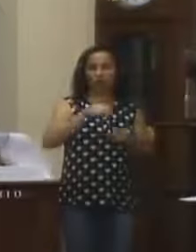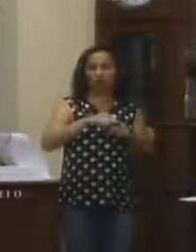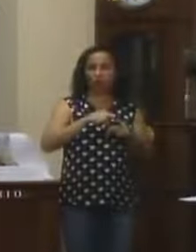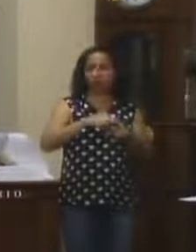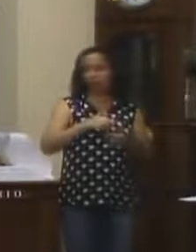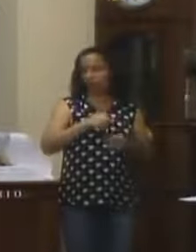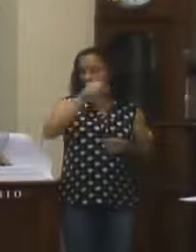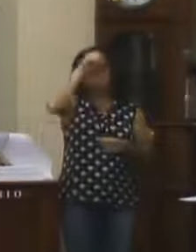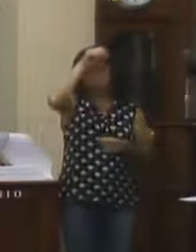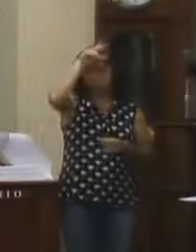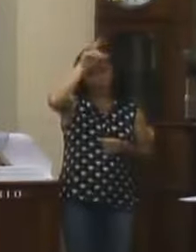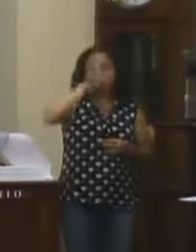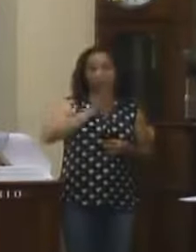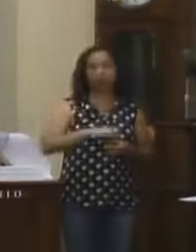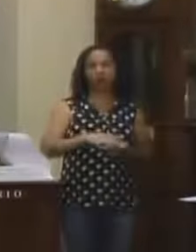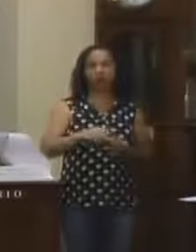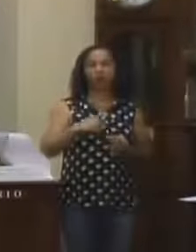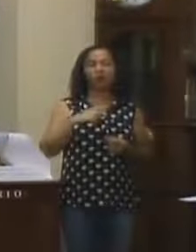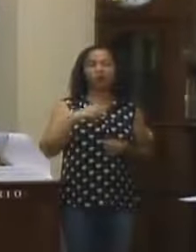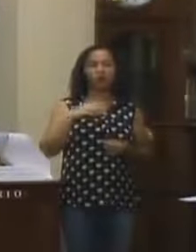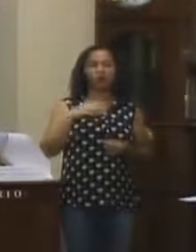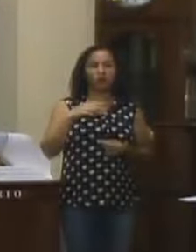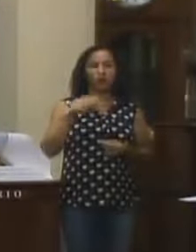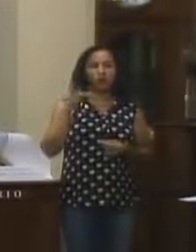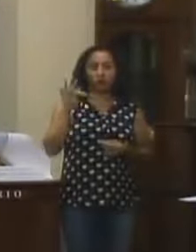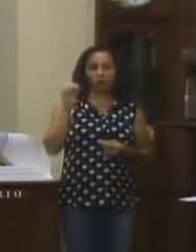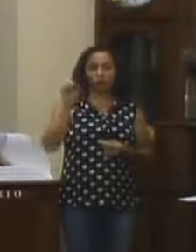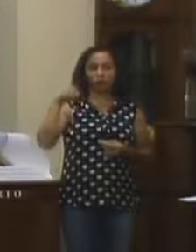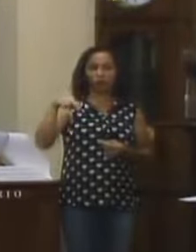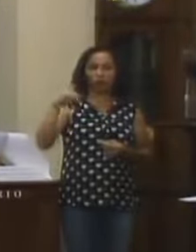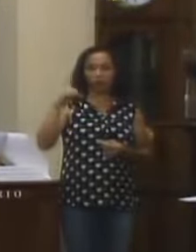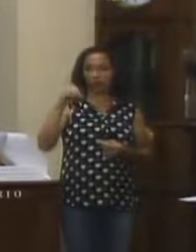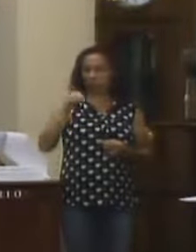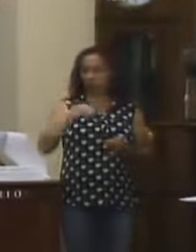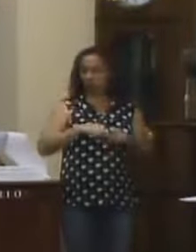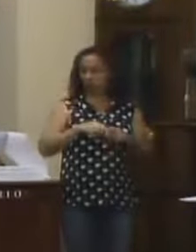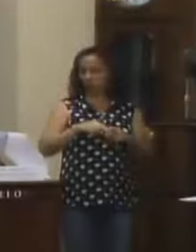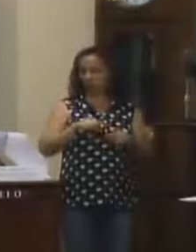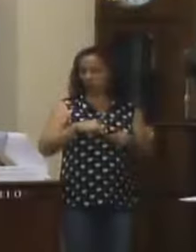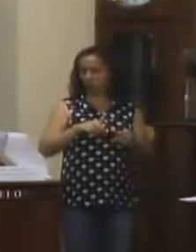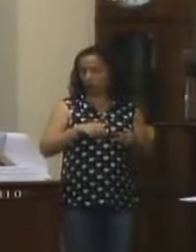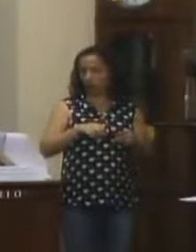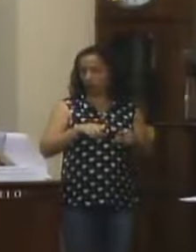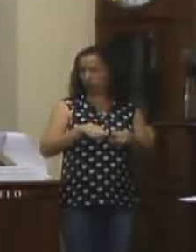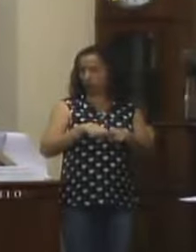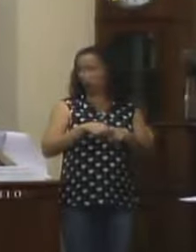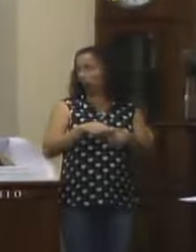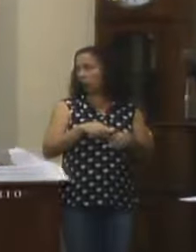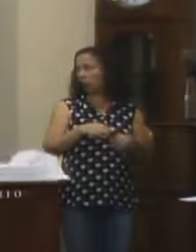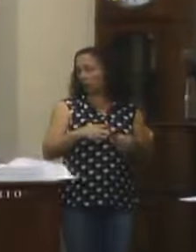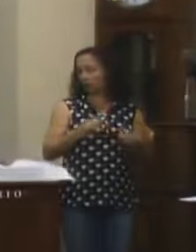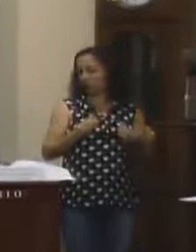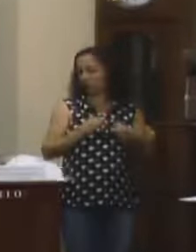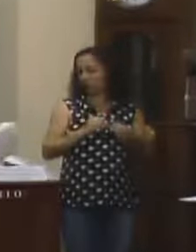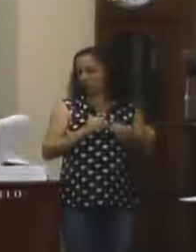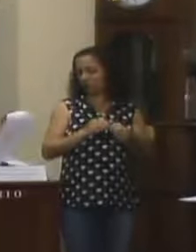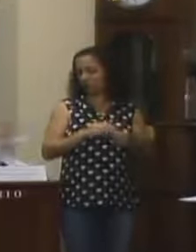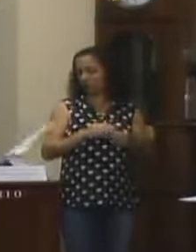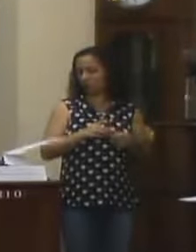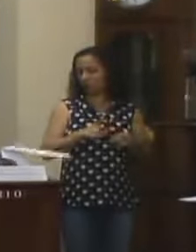sobre, inciso 3º, criação, estruturação e atribuição das secretarias dos departamentos equivalentes e órgãos de administração pública.